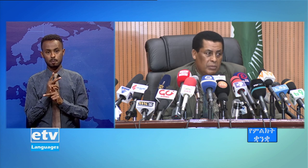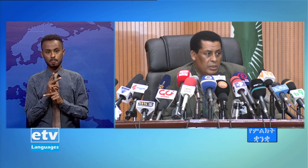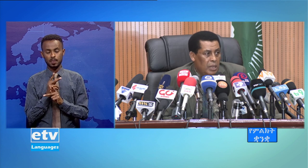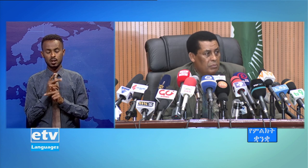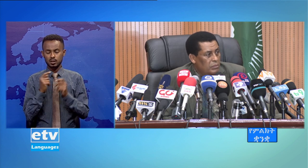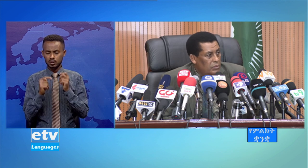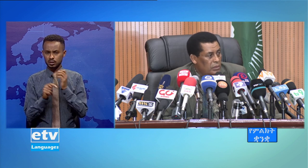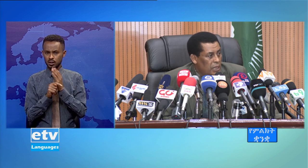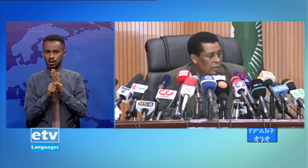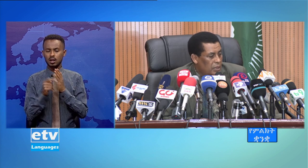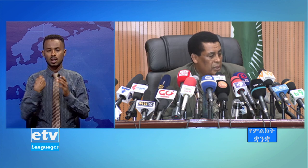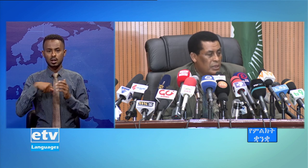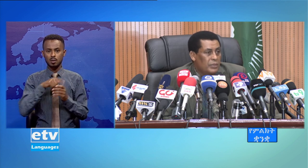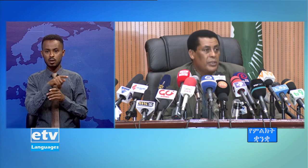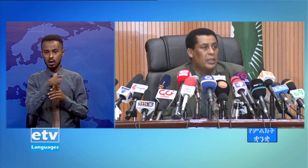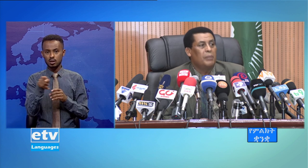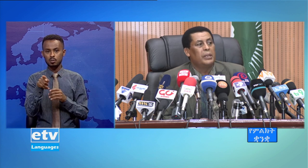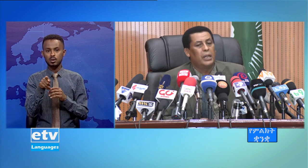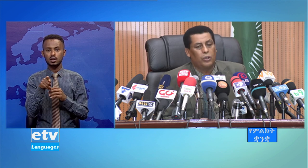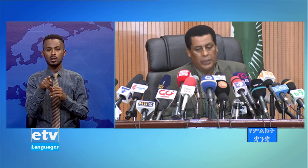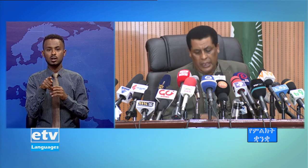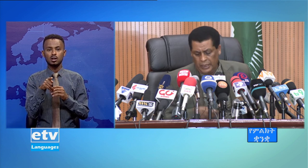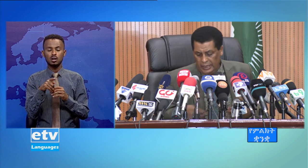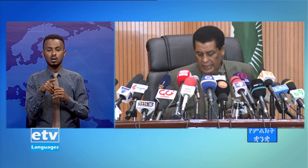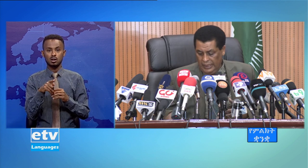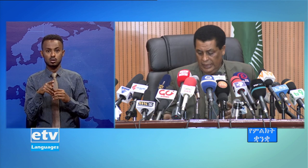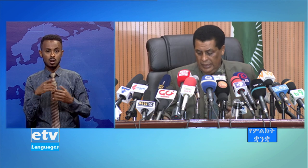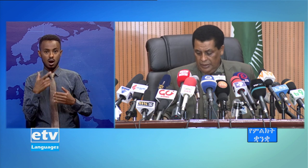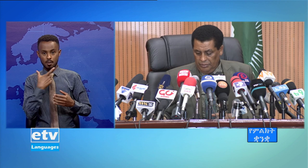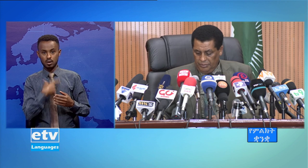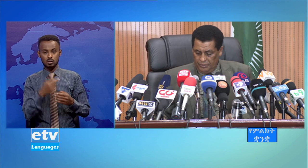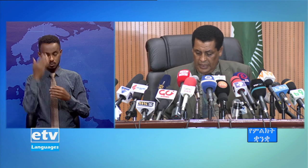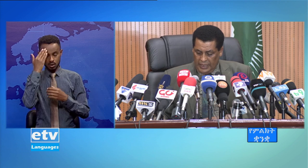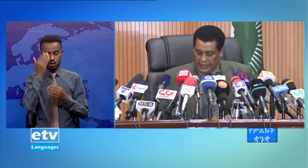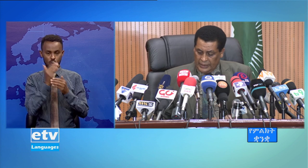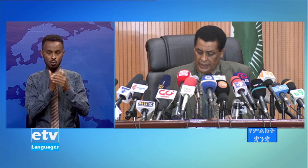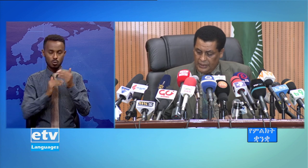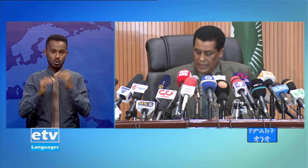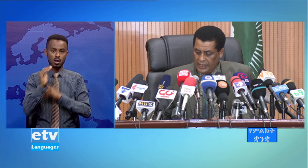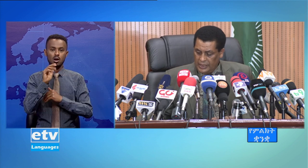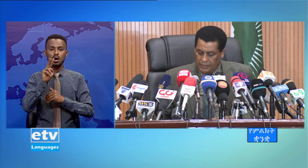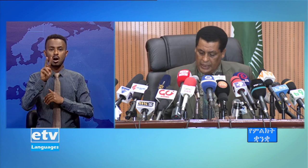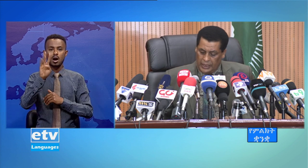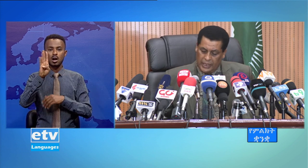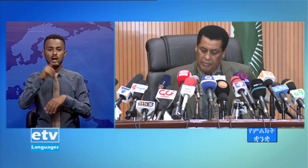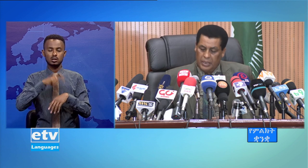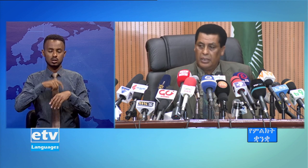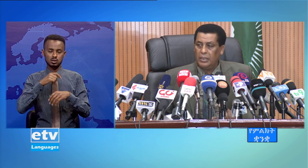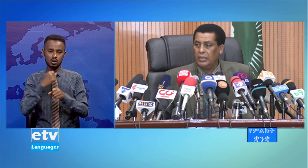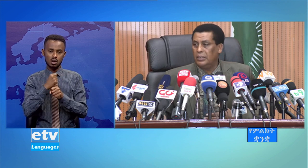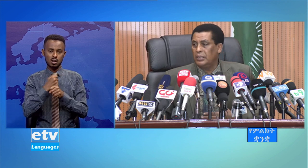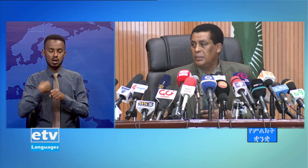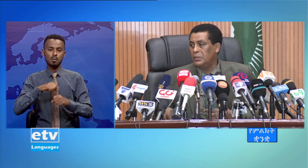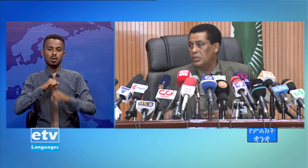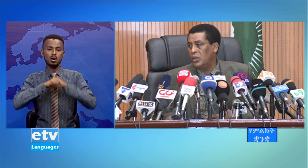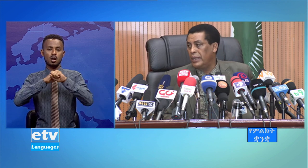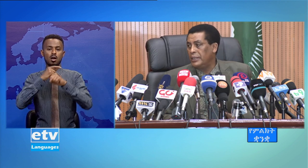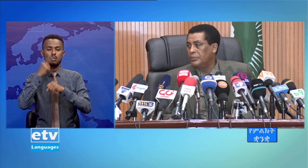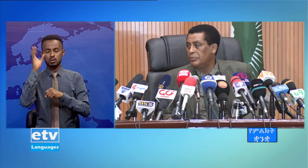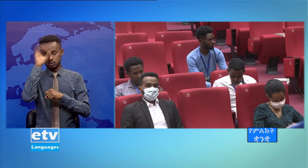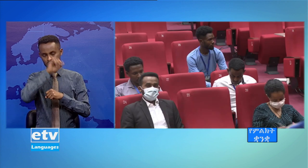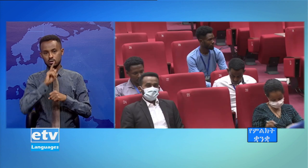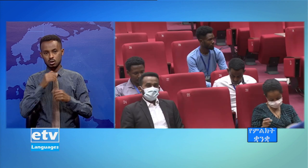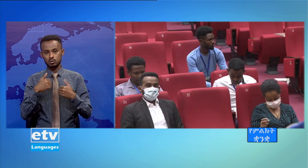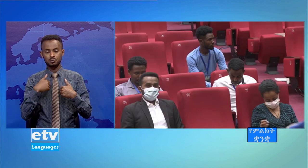ቴክኒካሊ እኛም እናንተም እንደ ሲቪል ከምናውቀው በላይ 24 ሰዓት ይሰራል እኛ መከላከያ የሚል ግምት ነው